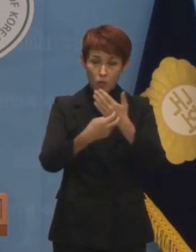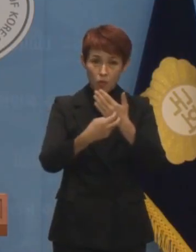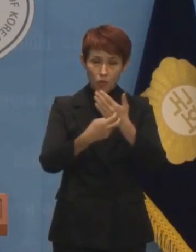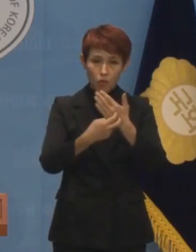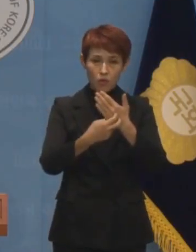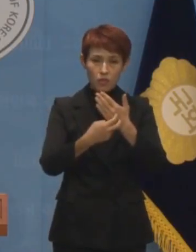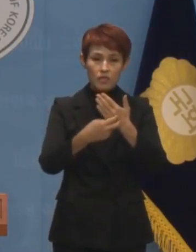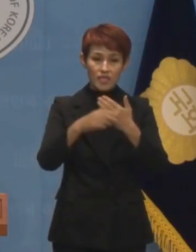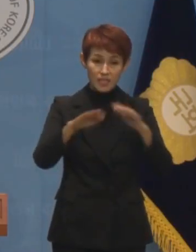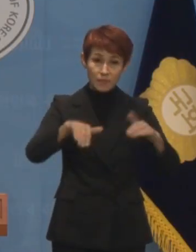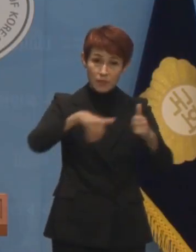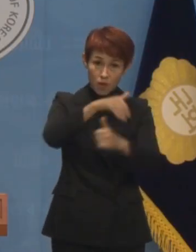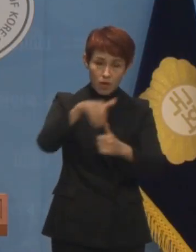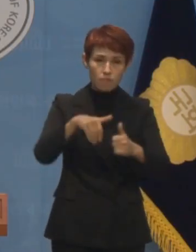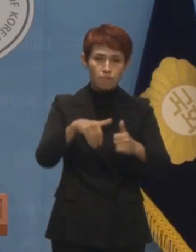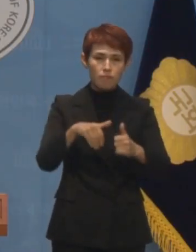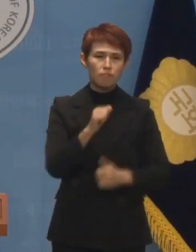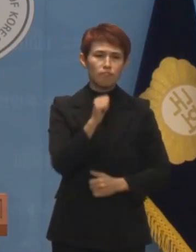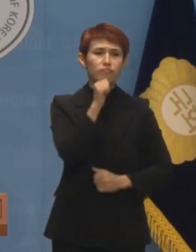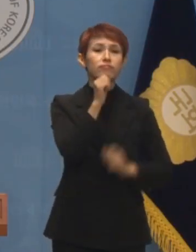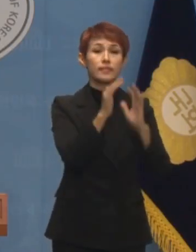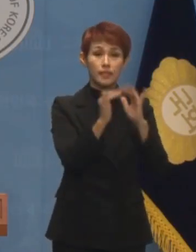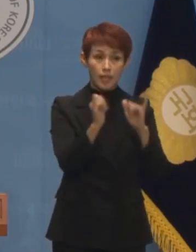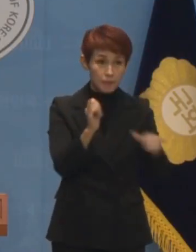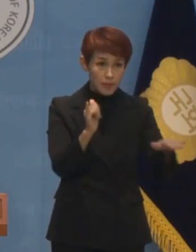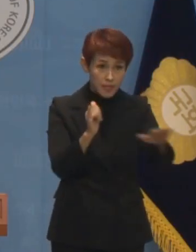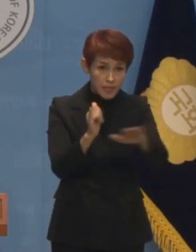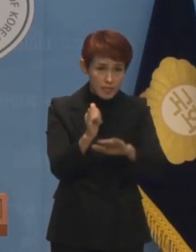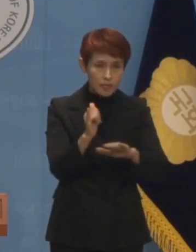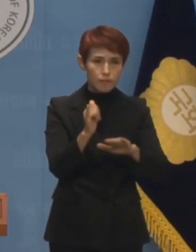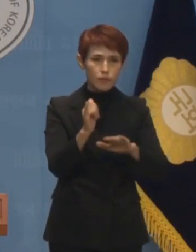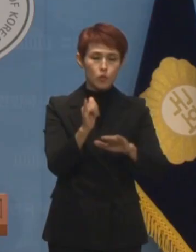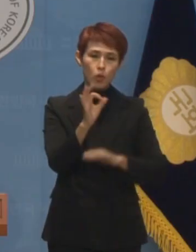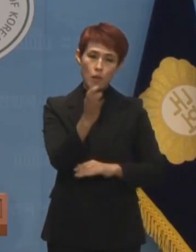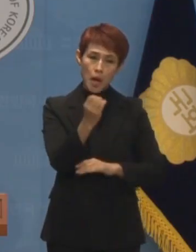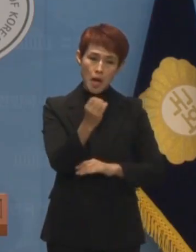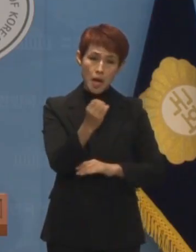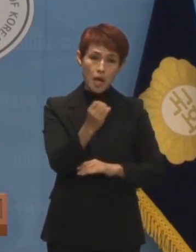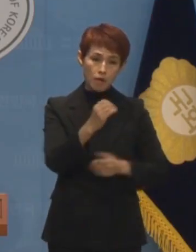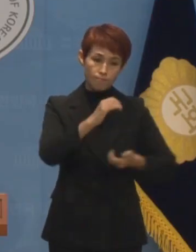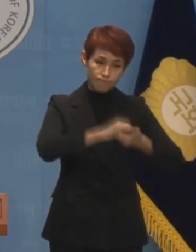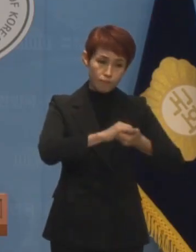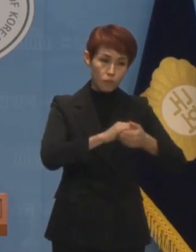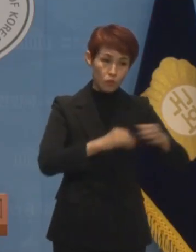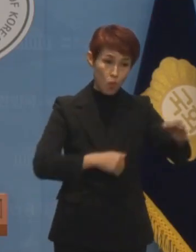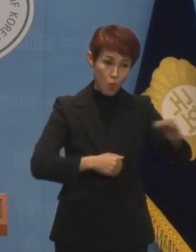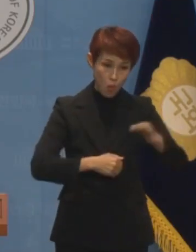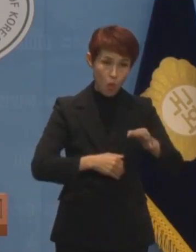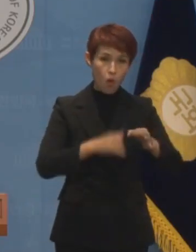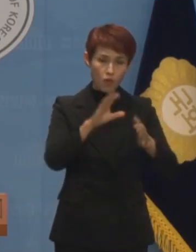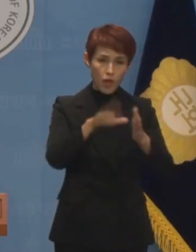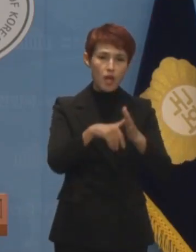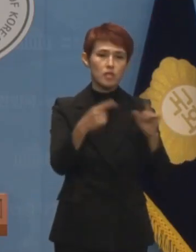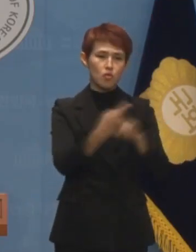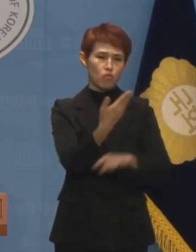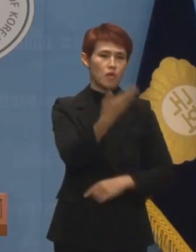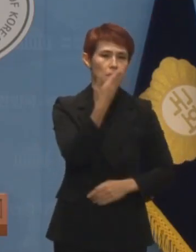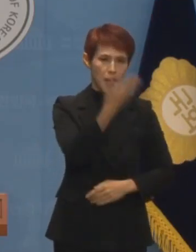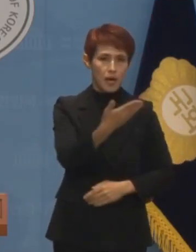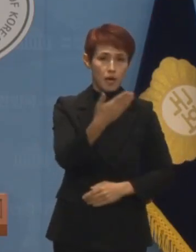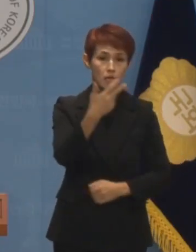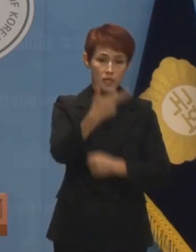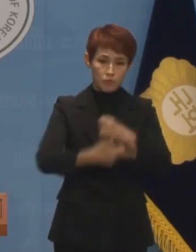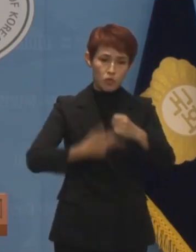정액제는 생활유지가 어려운 저소득 국민이 최소의 일정 금액만으로도 치료를 보장받도록 17년